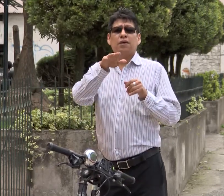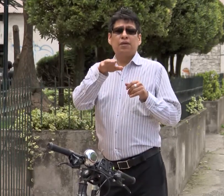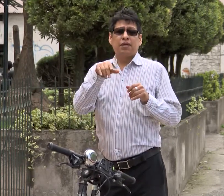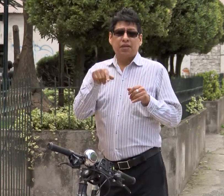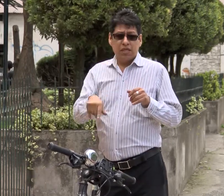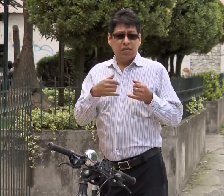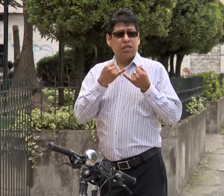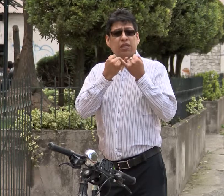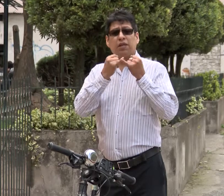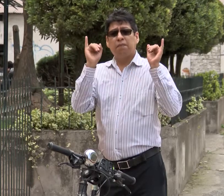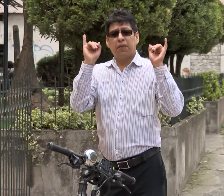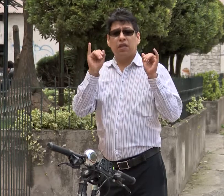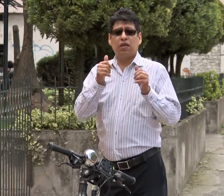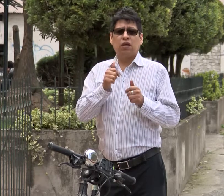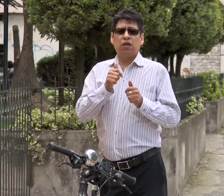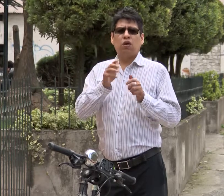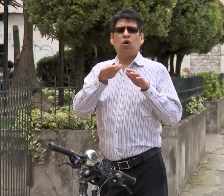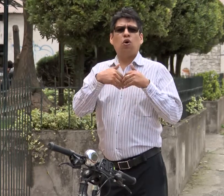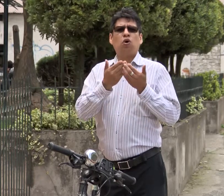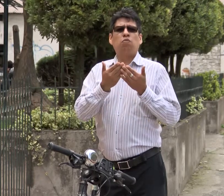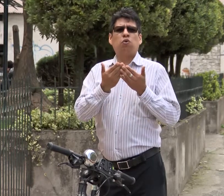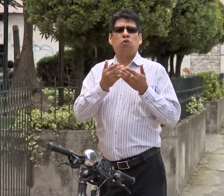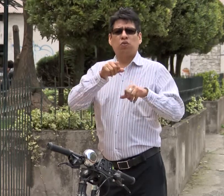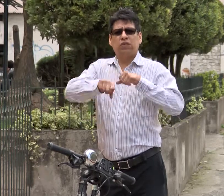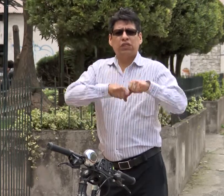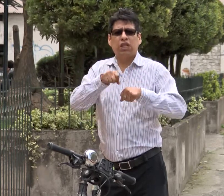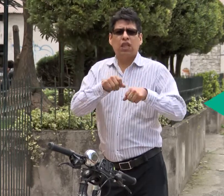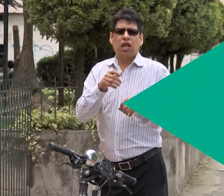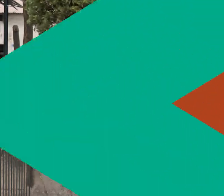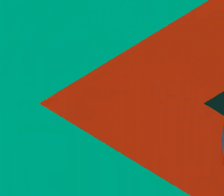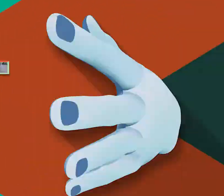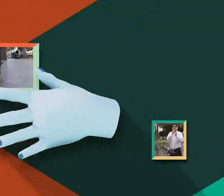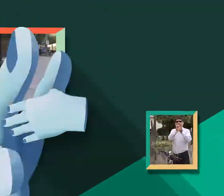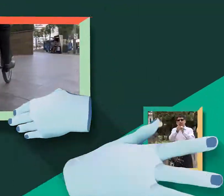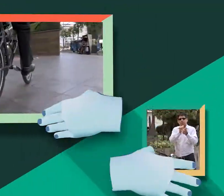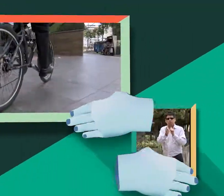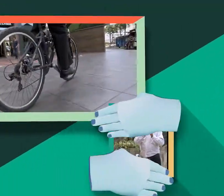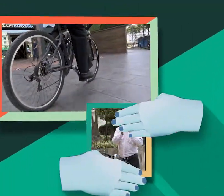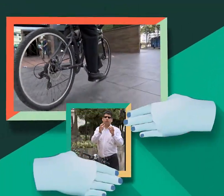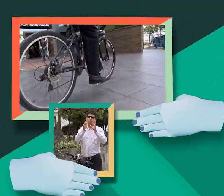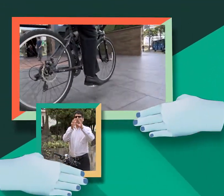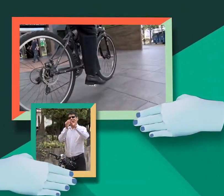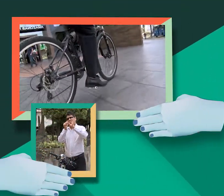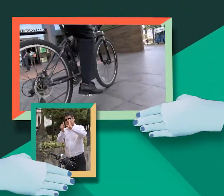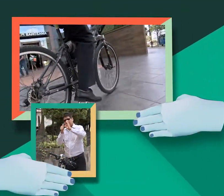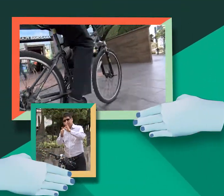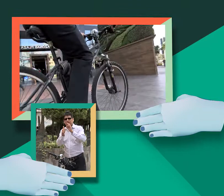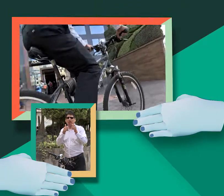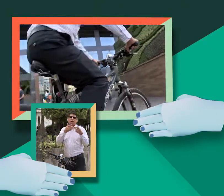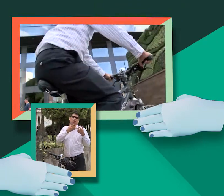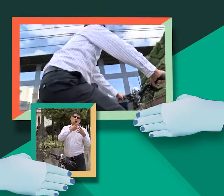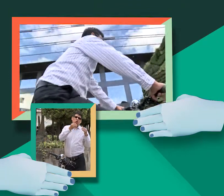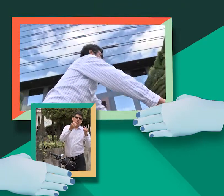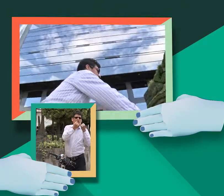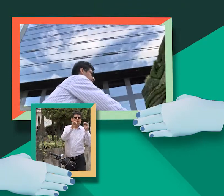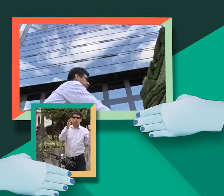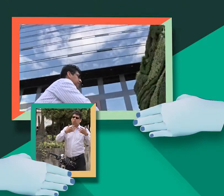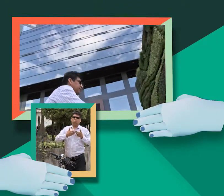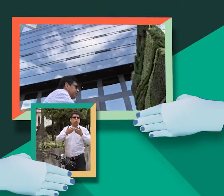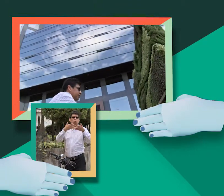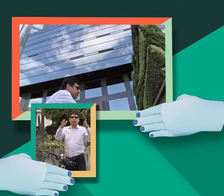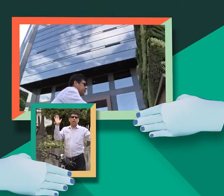tap como pueden observar tengo varias actividades como tesorero trabajador soy